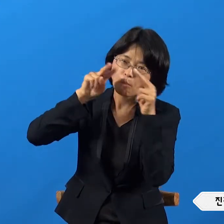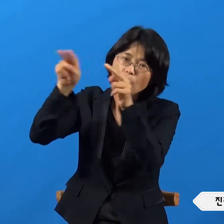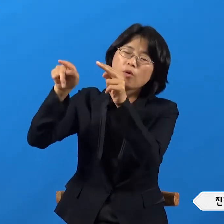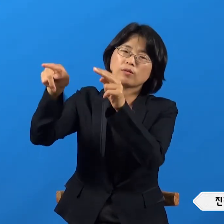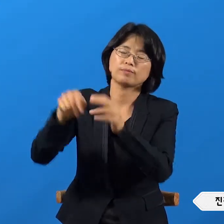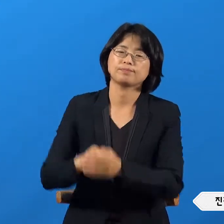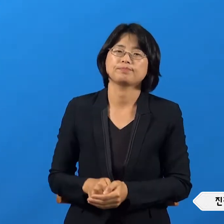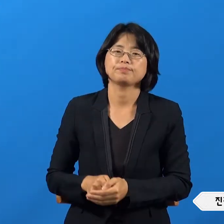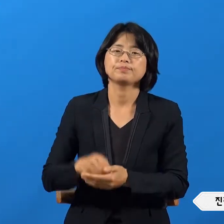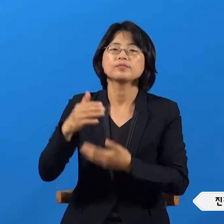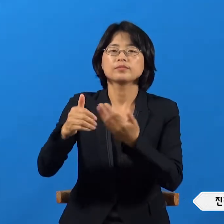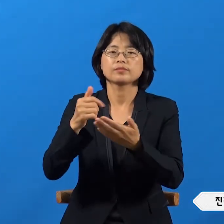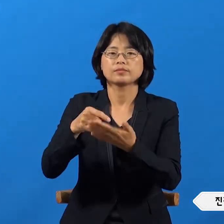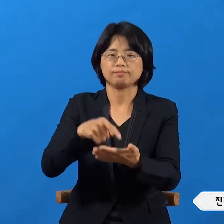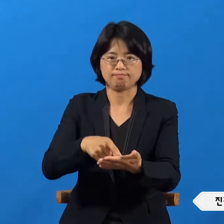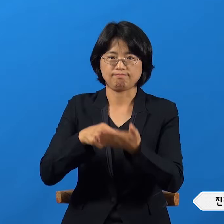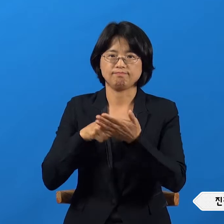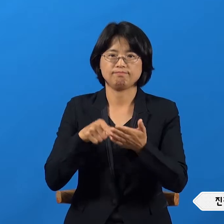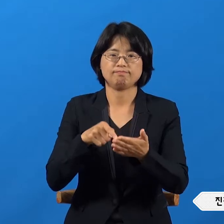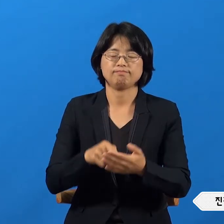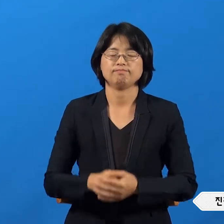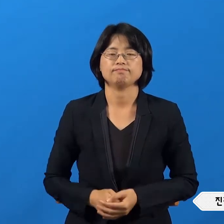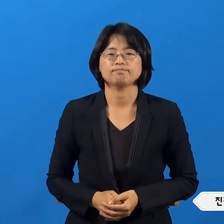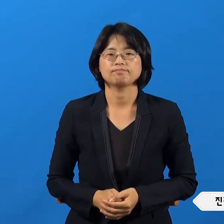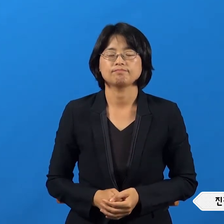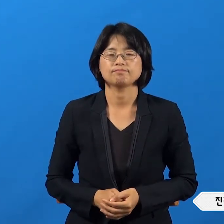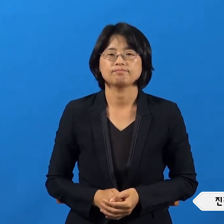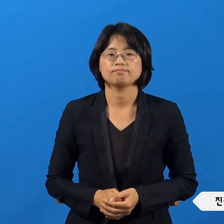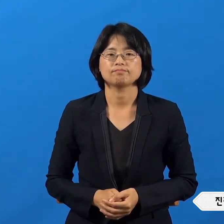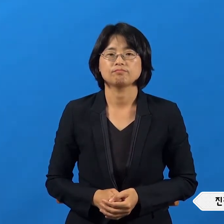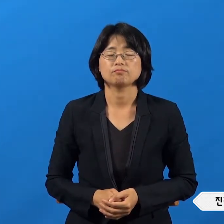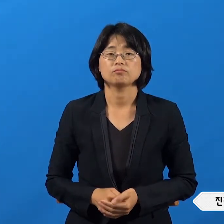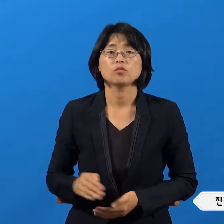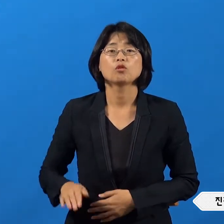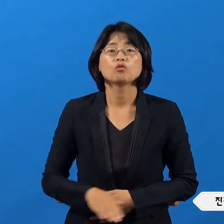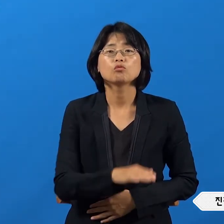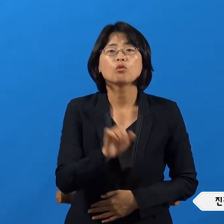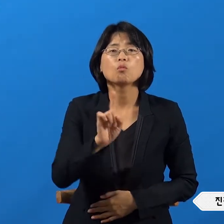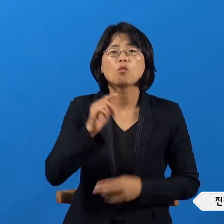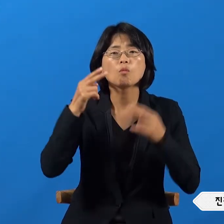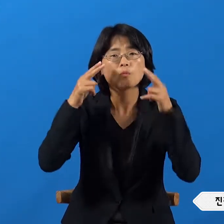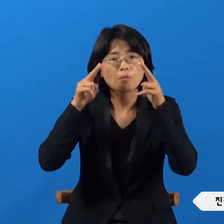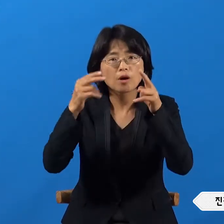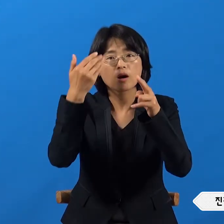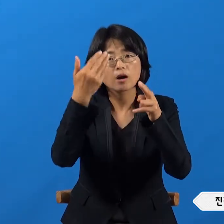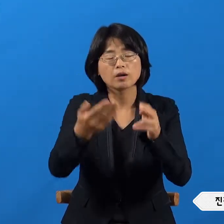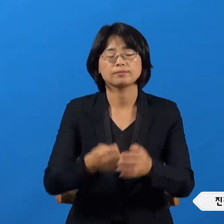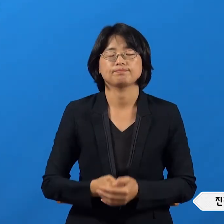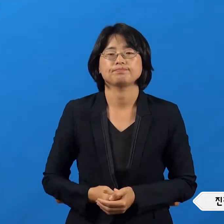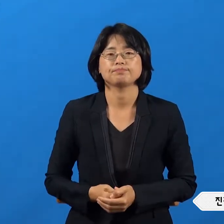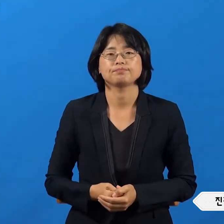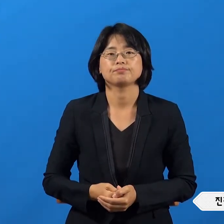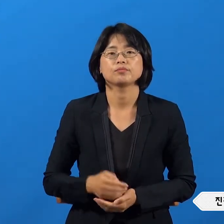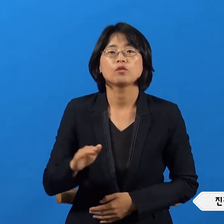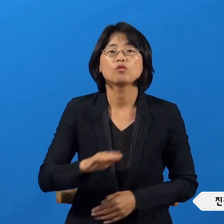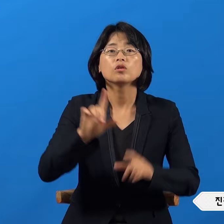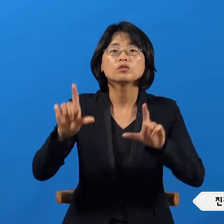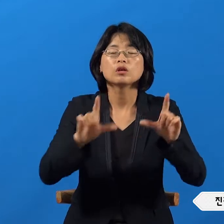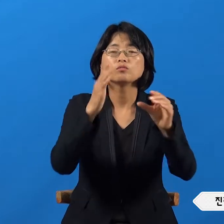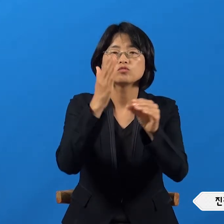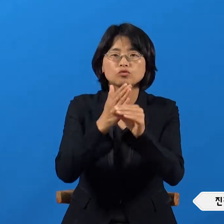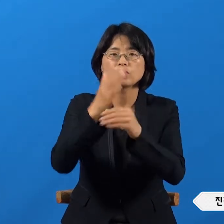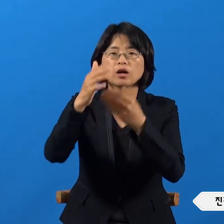여러분, 우리가 무엇을 바라봅니까? 우리 삶 가운데 하나님의 역사와 능력을 체험하지 못하는